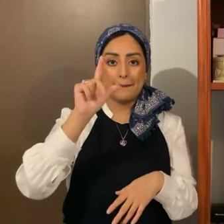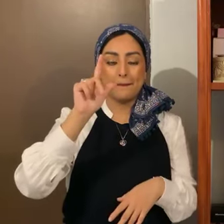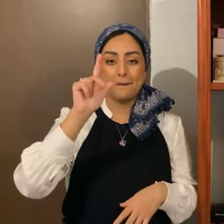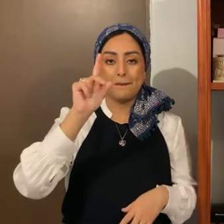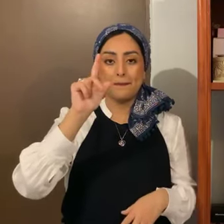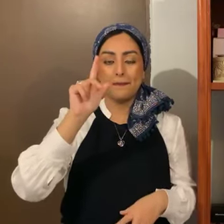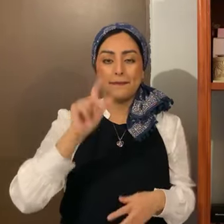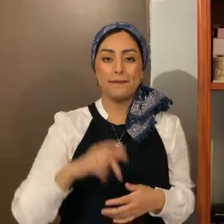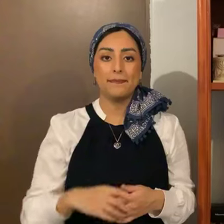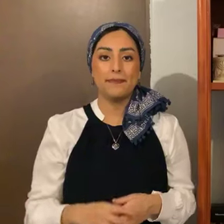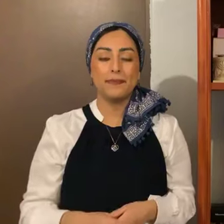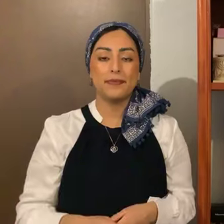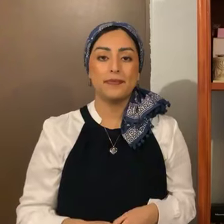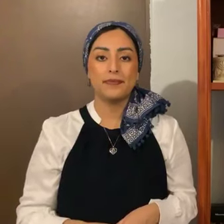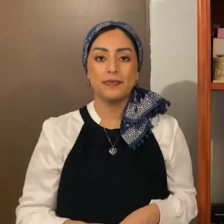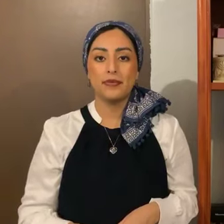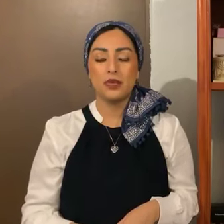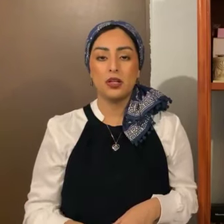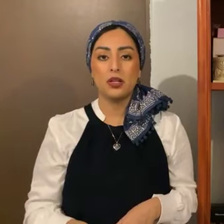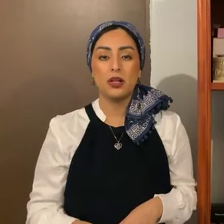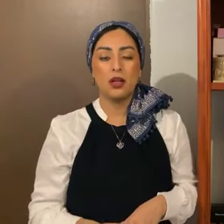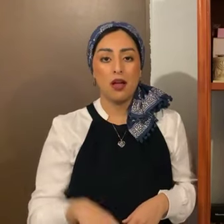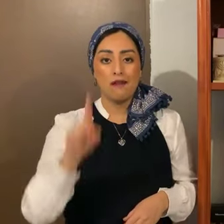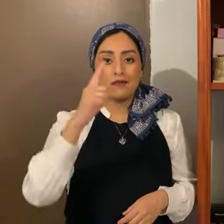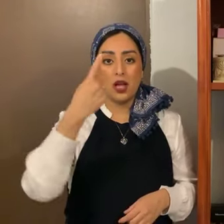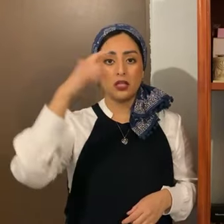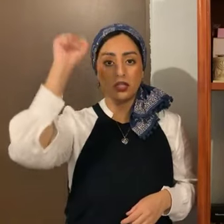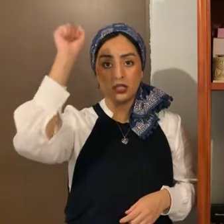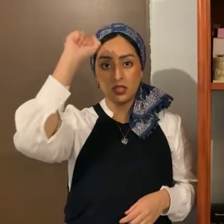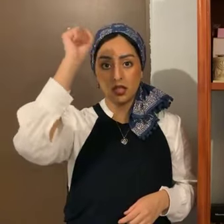acuerdo? Primer